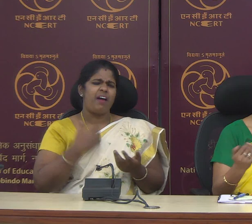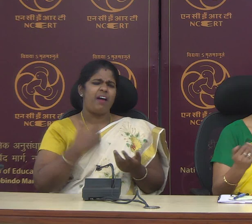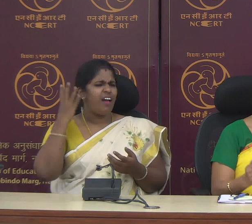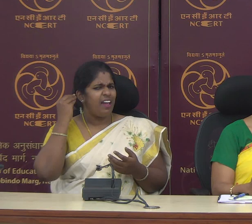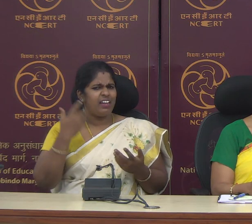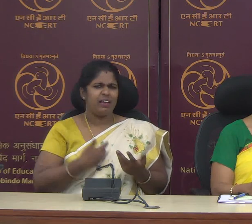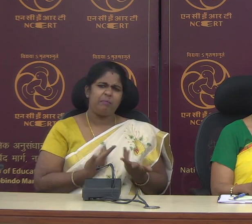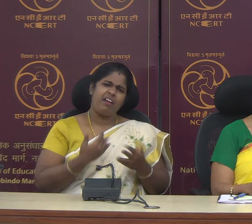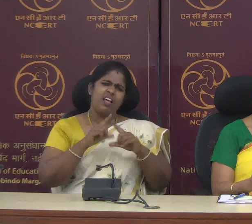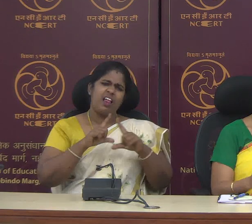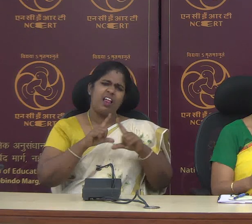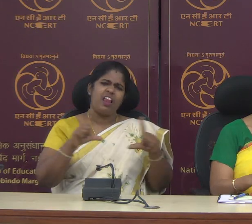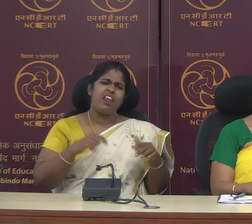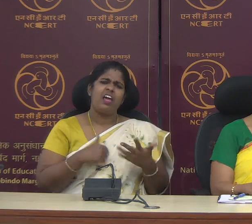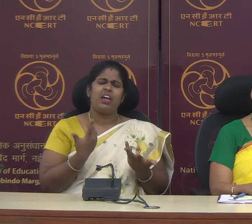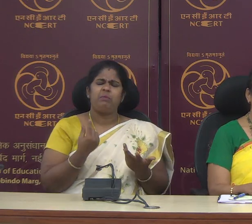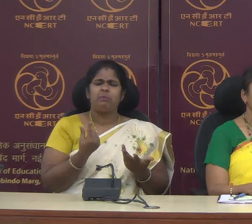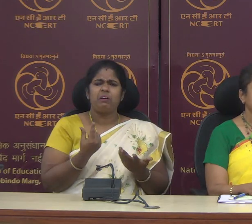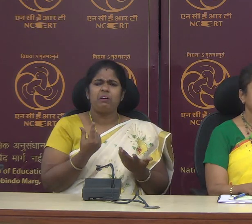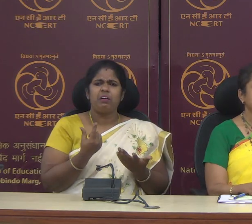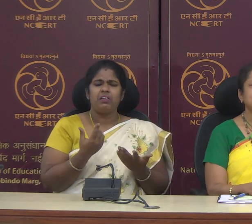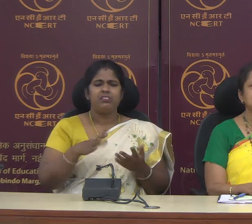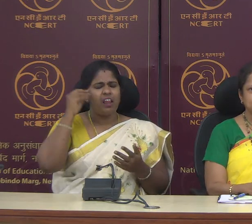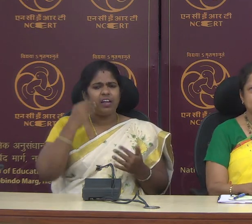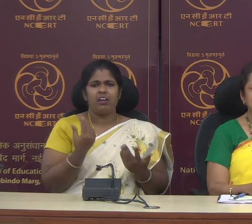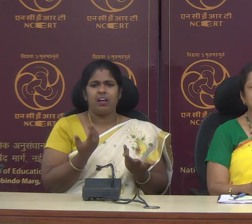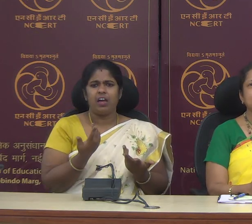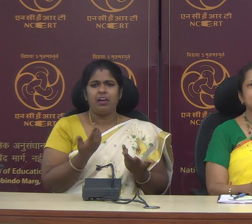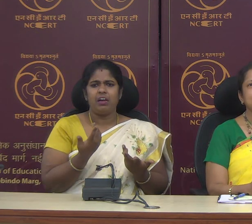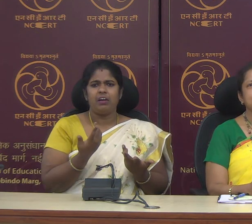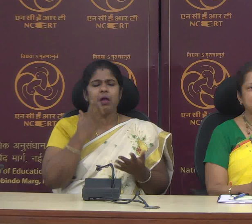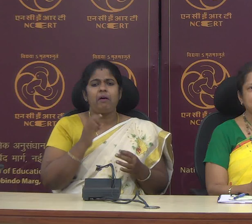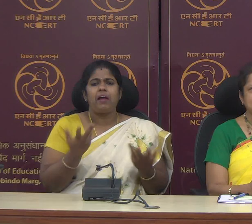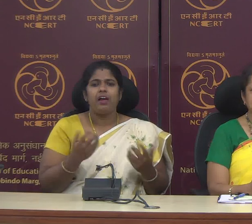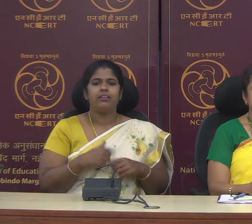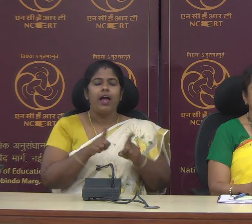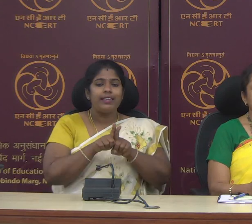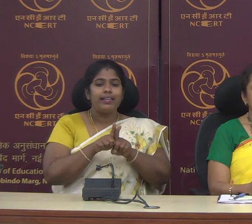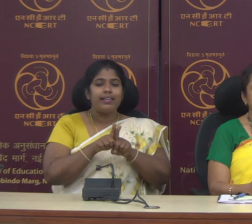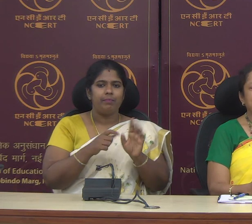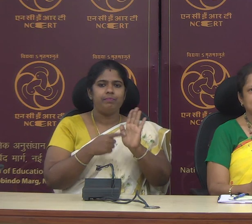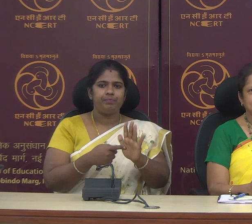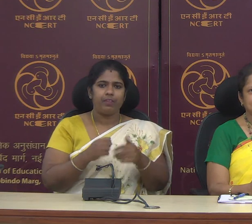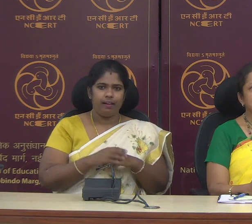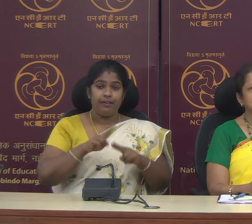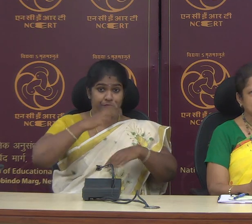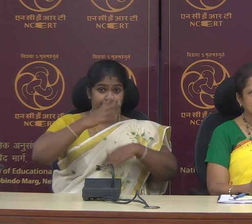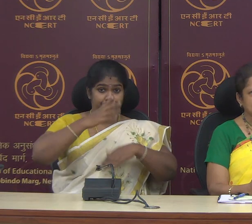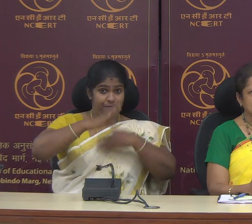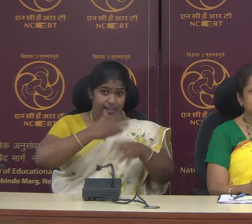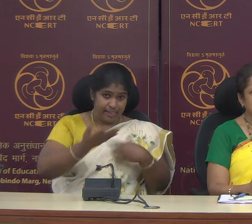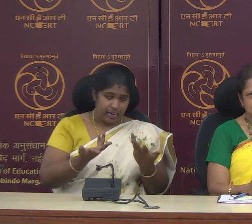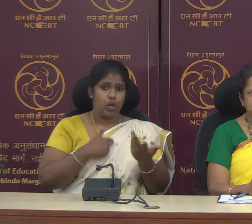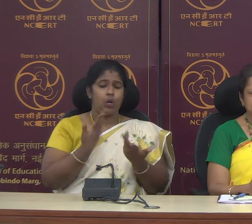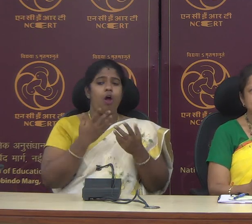मुझे सांकेतिक भाषा सीखने की क्या ज़रूरत है। एक छोटा सा उदाहरण, आप कहीं मेले में गए हैं, आपको बात करनी है, म्यूज़िक चल